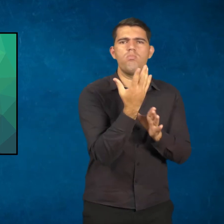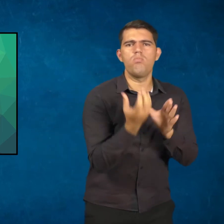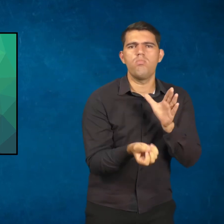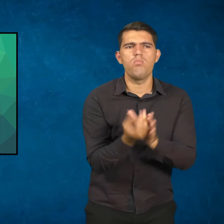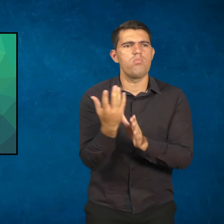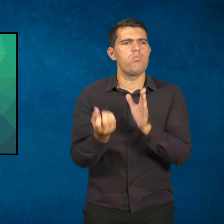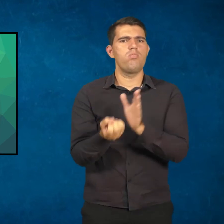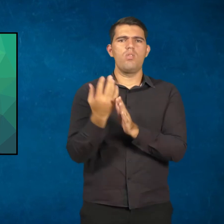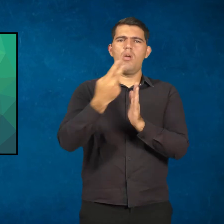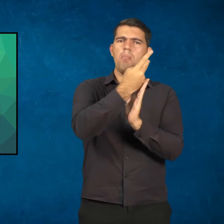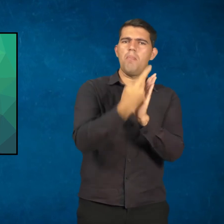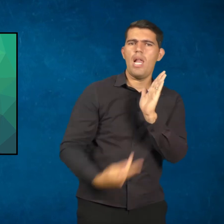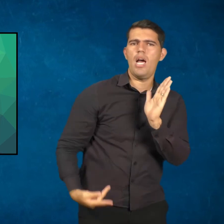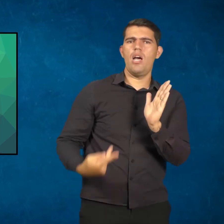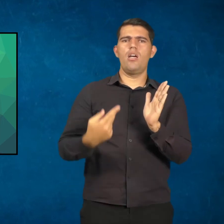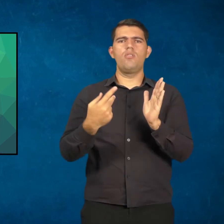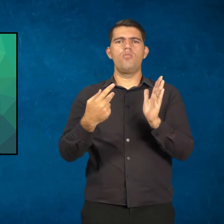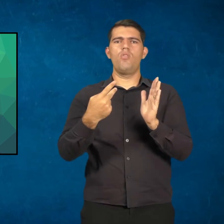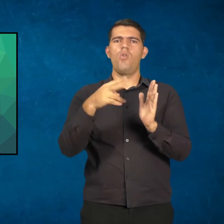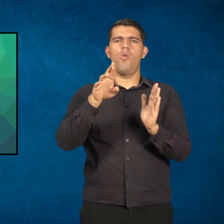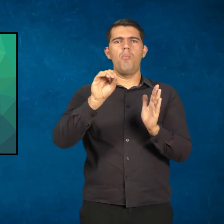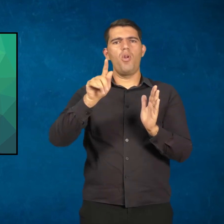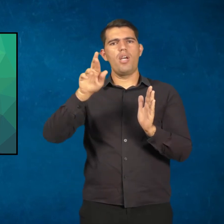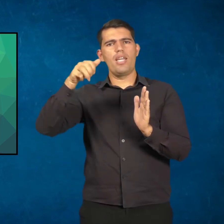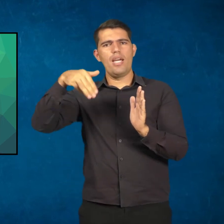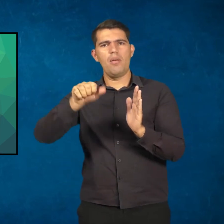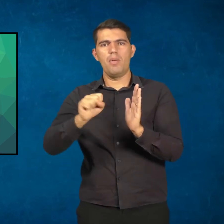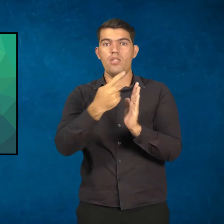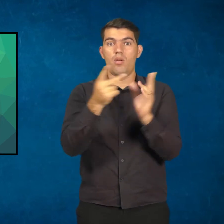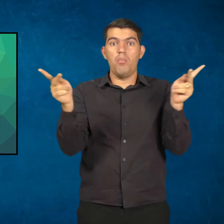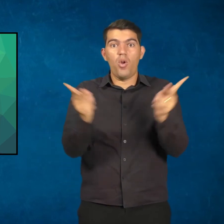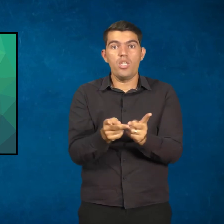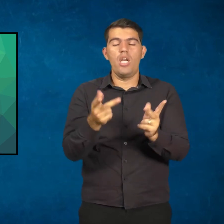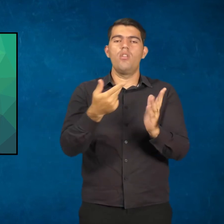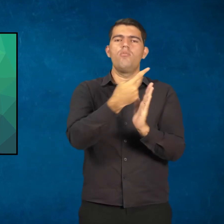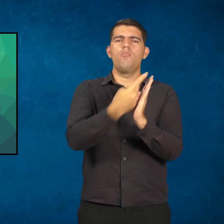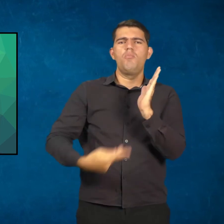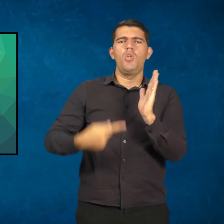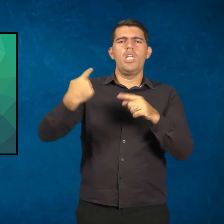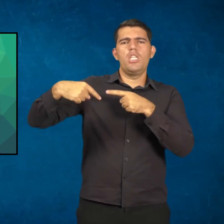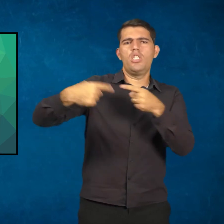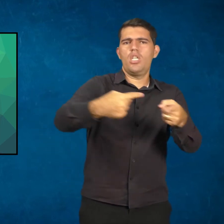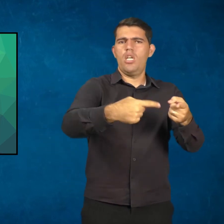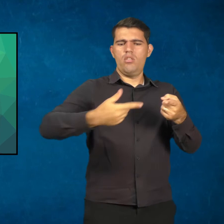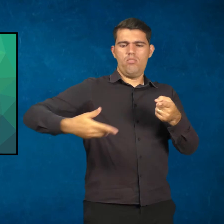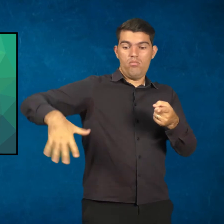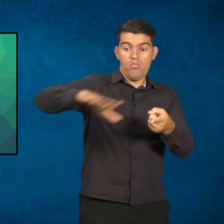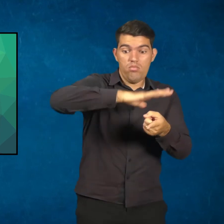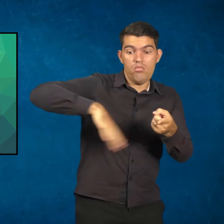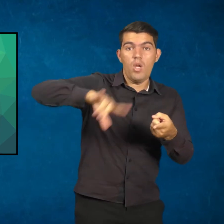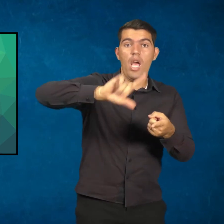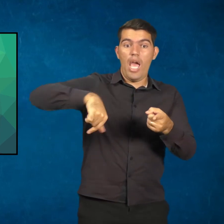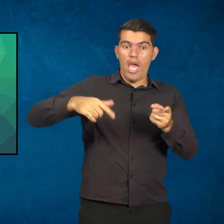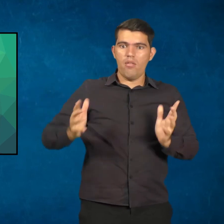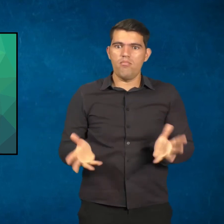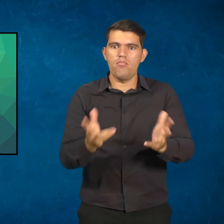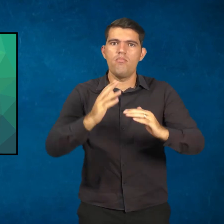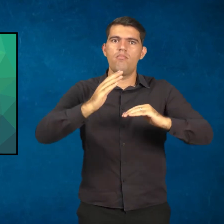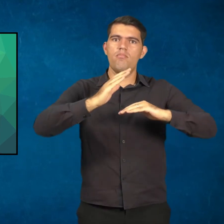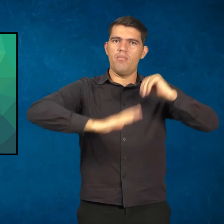elaboração de planos, programas, projetos, políticas que se direciona a uma prática